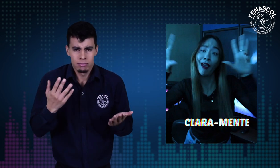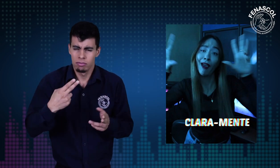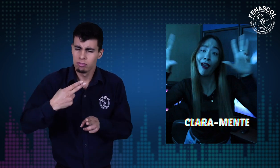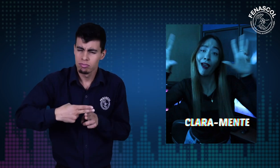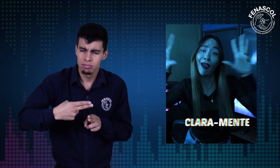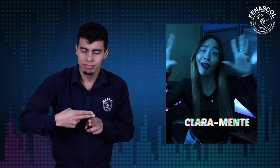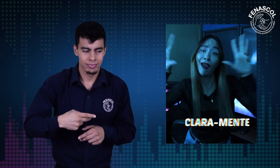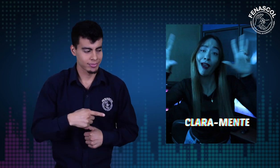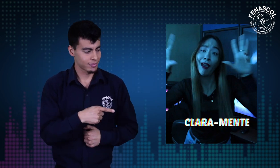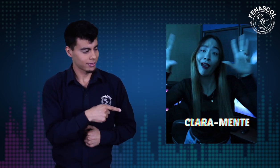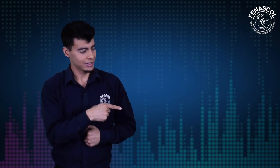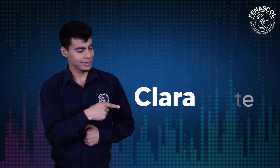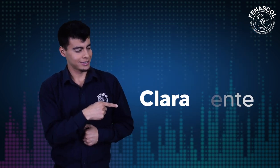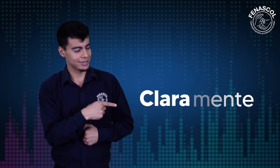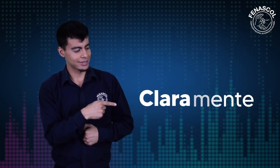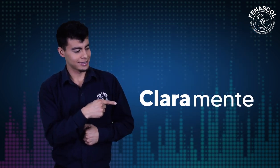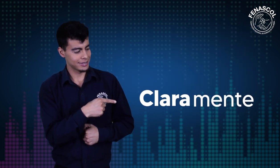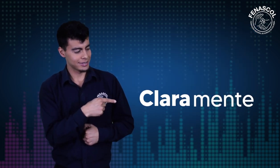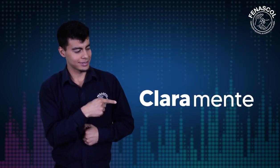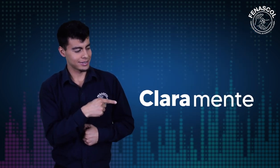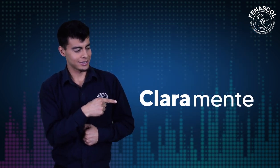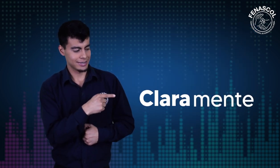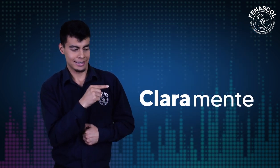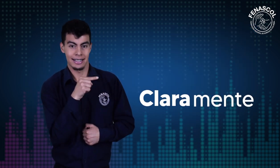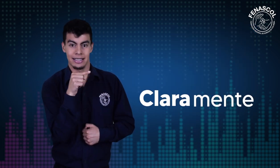También se menciona el término claramente.